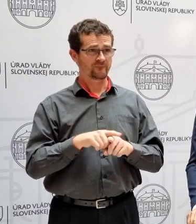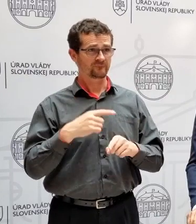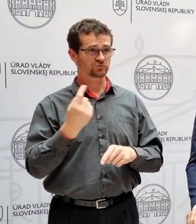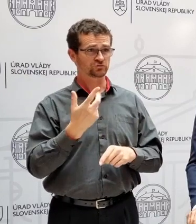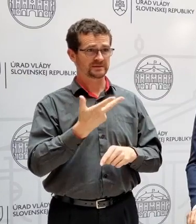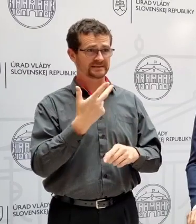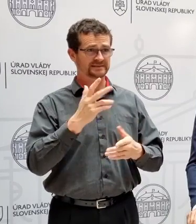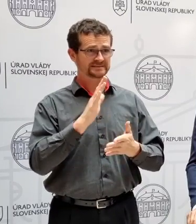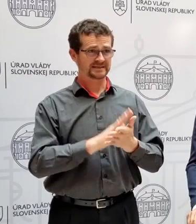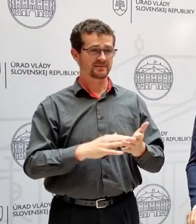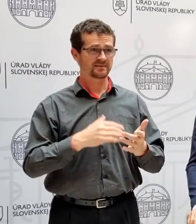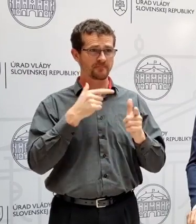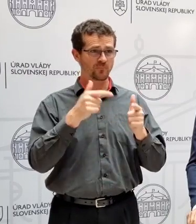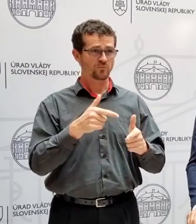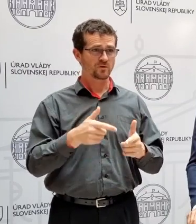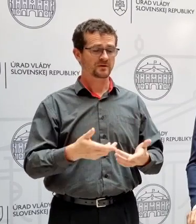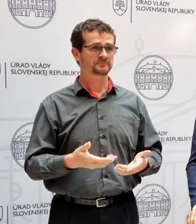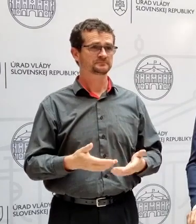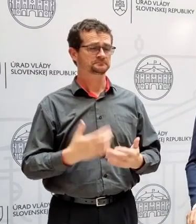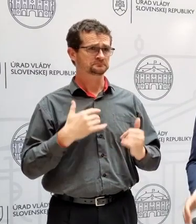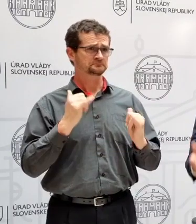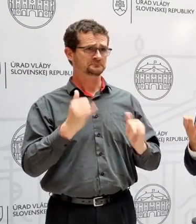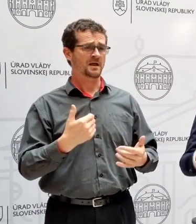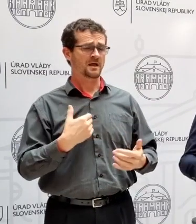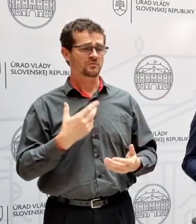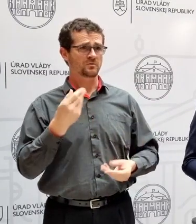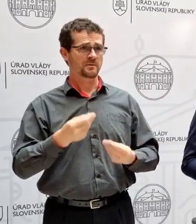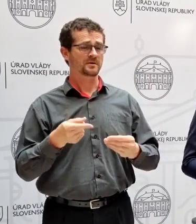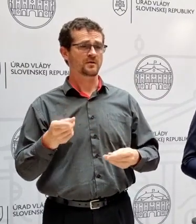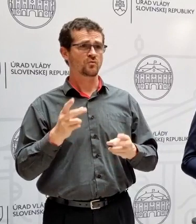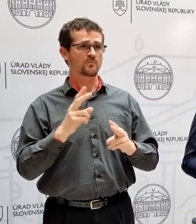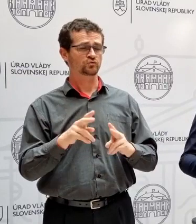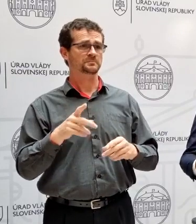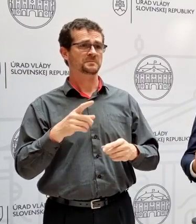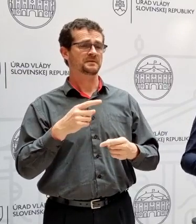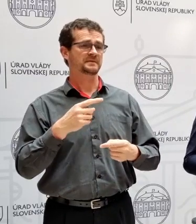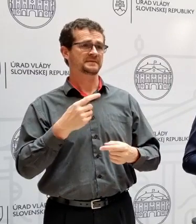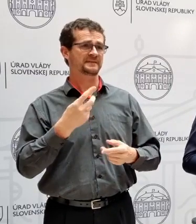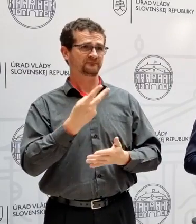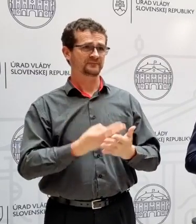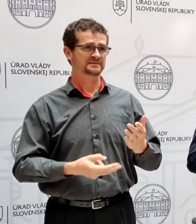3 strany? Akože, rozumiete, že... Áno, môže to byť napríklad, toto môže byť dôsledok toho,